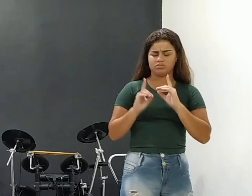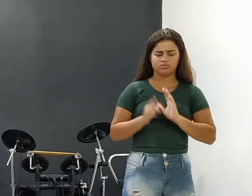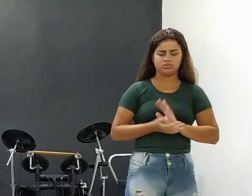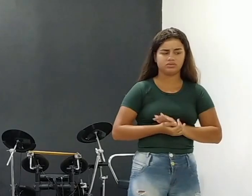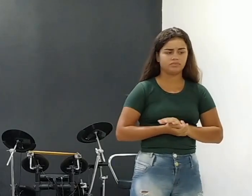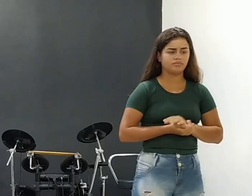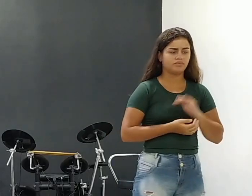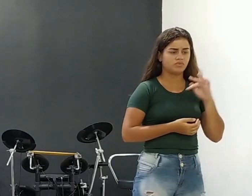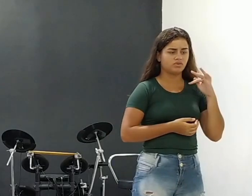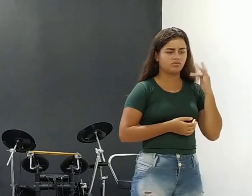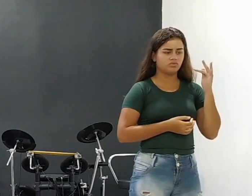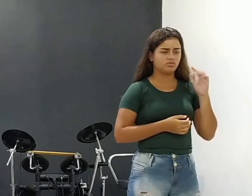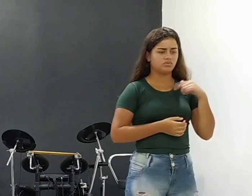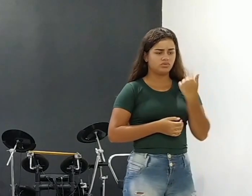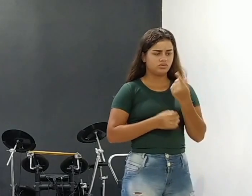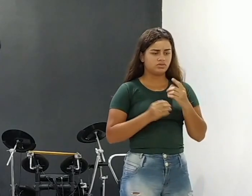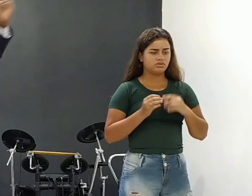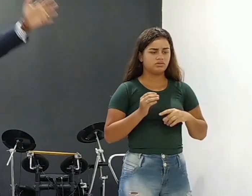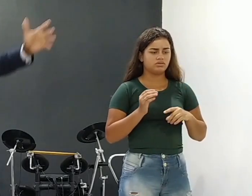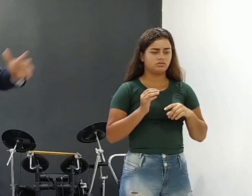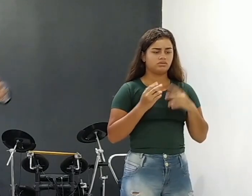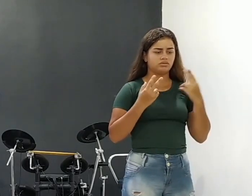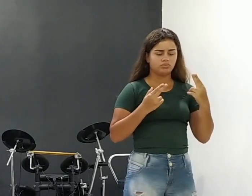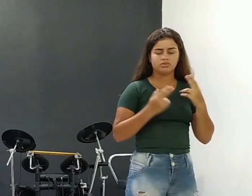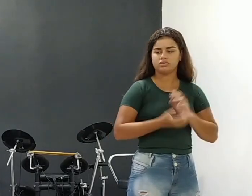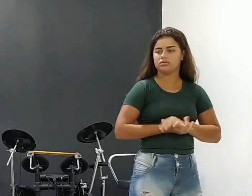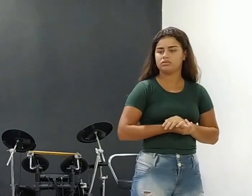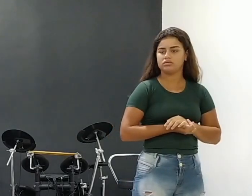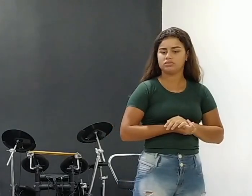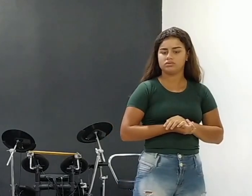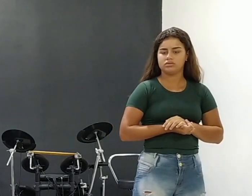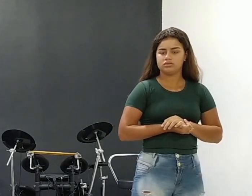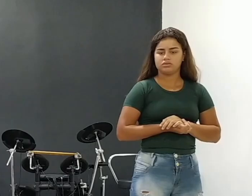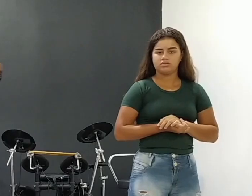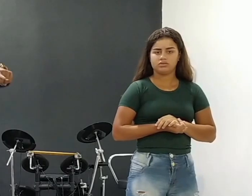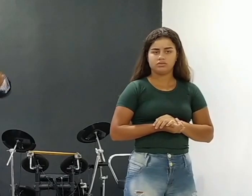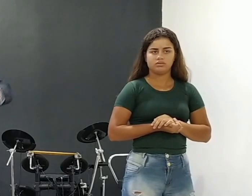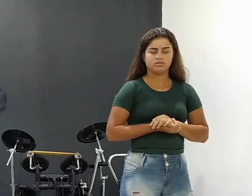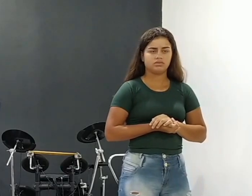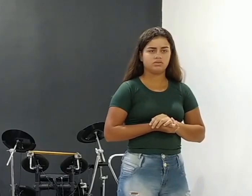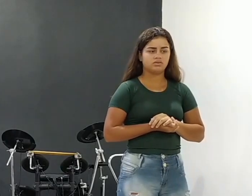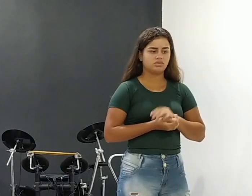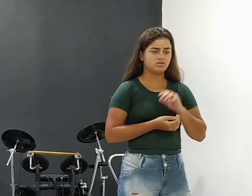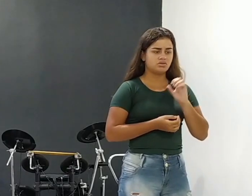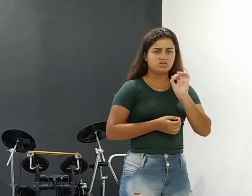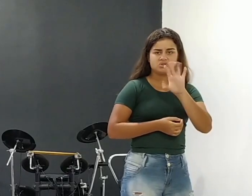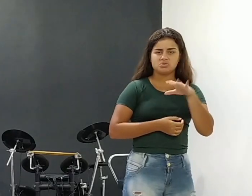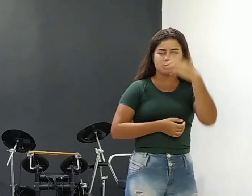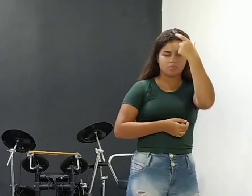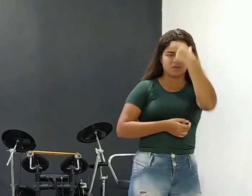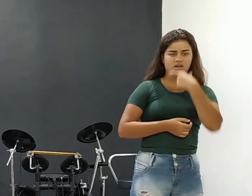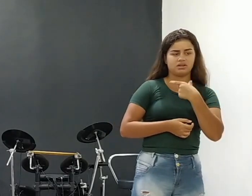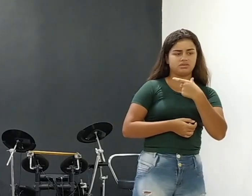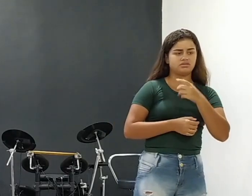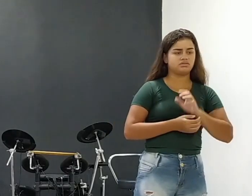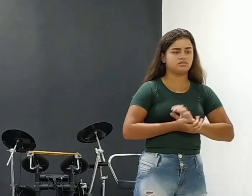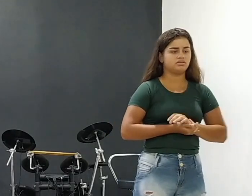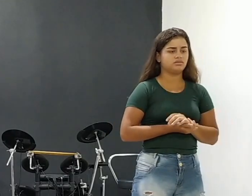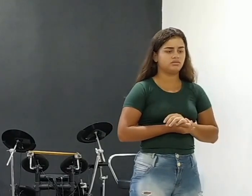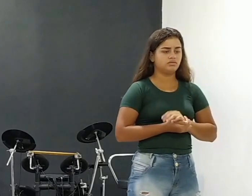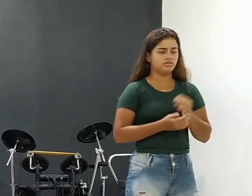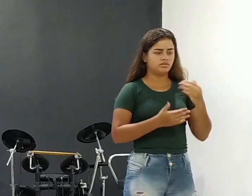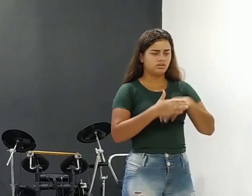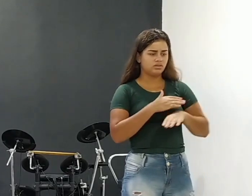seja. Mas contanto que não seja sepulcro caiado, pintado por fora e morto por dentro. Que nós possamos ser